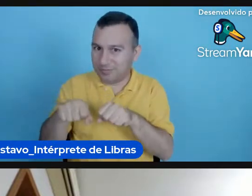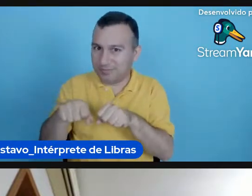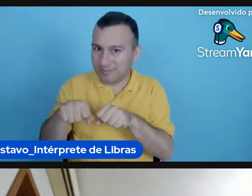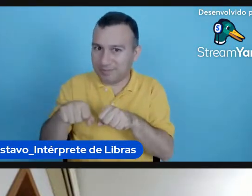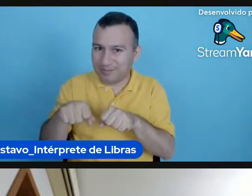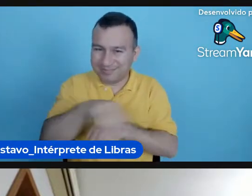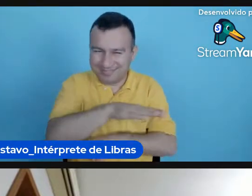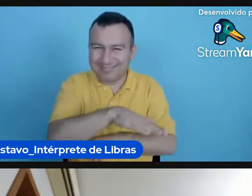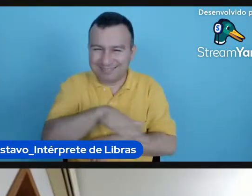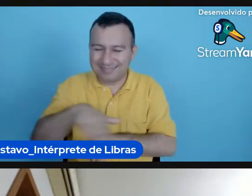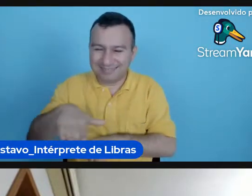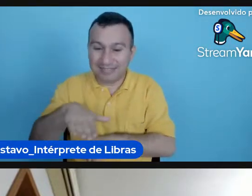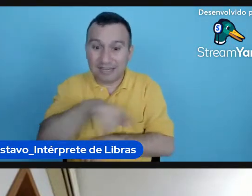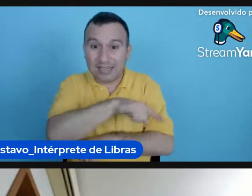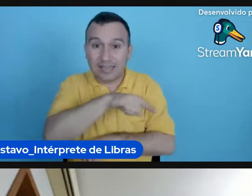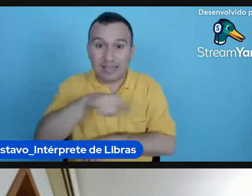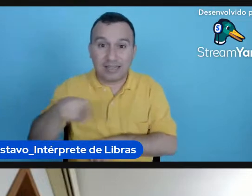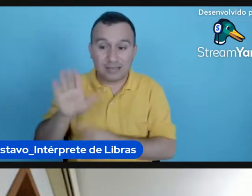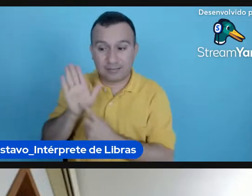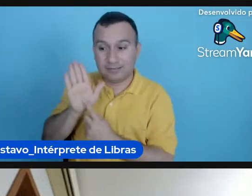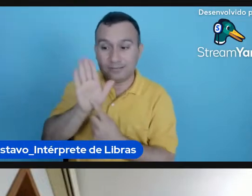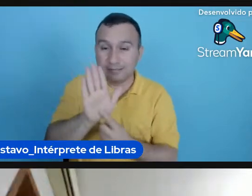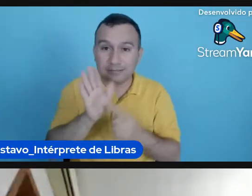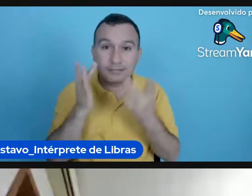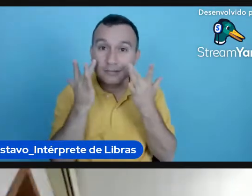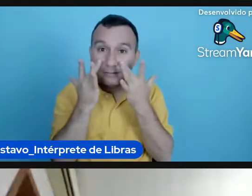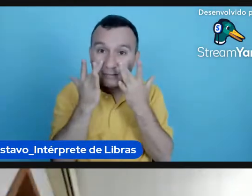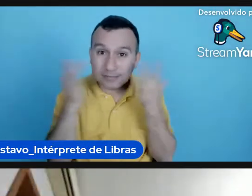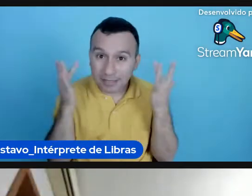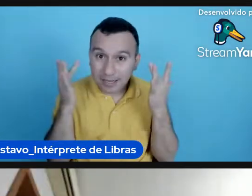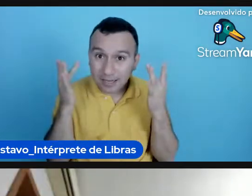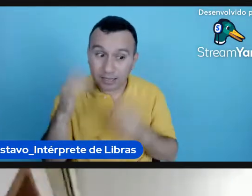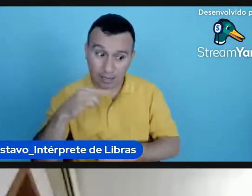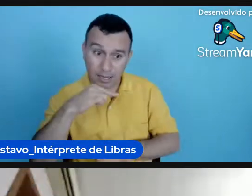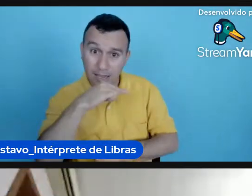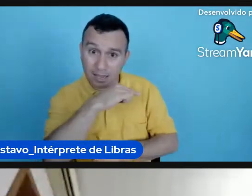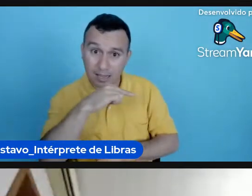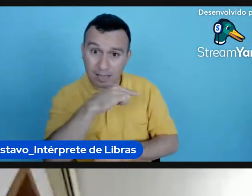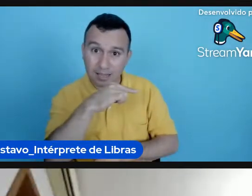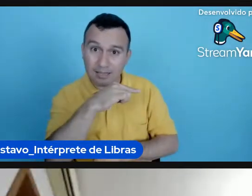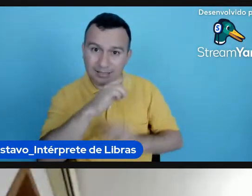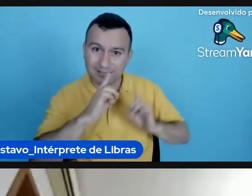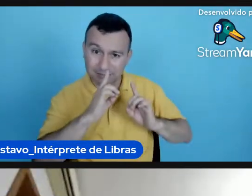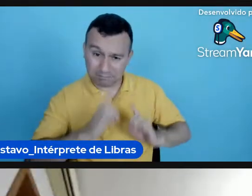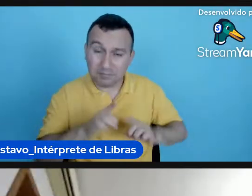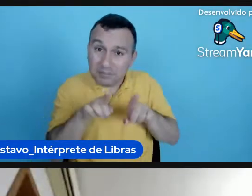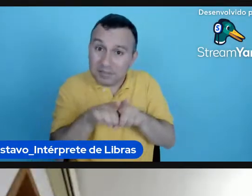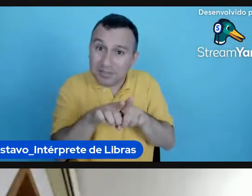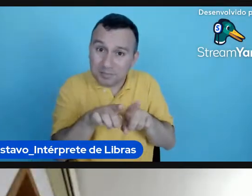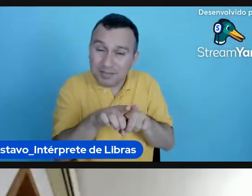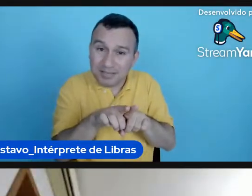aluno também. E eu conhecia o teatro, porque o meu filho era dessa turma também,